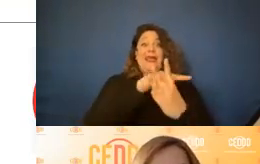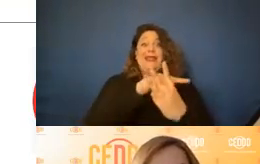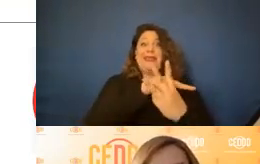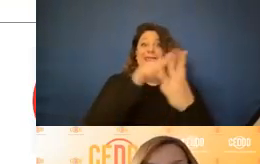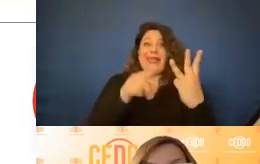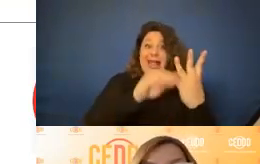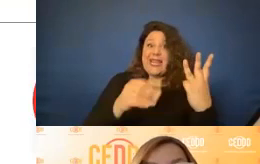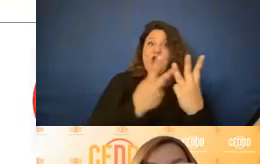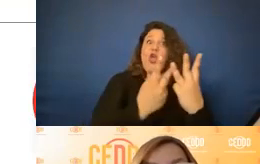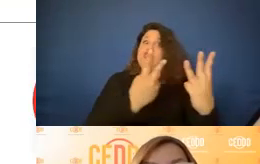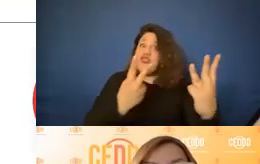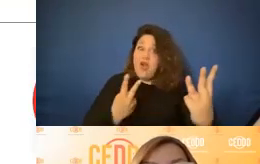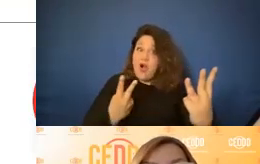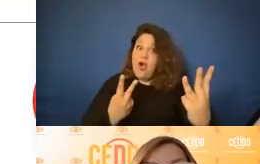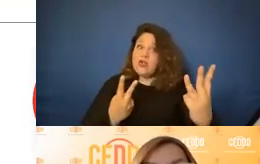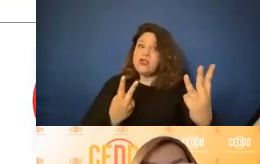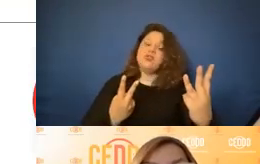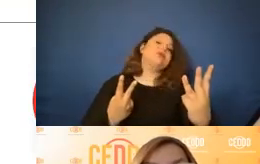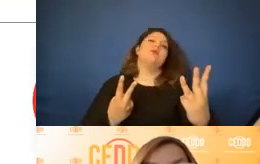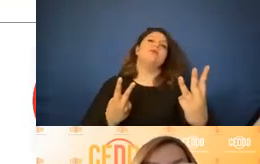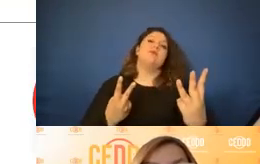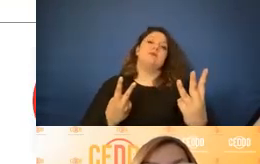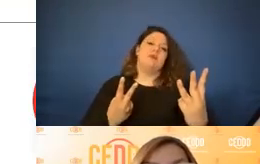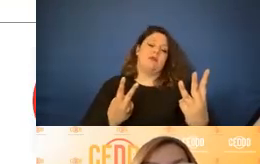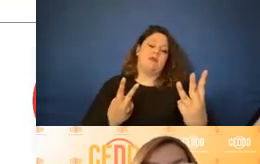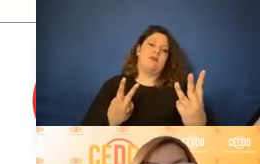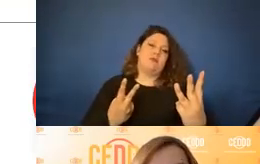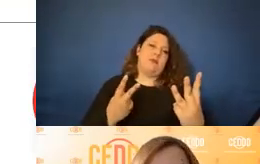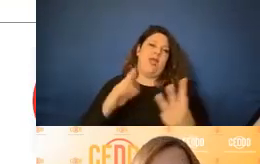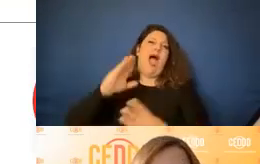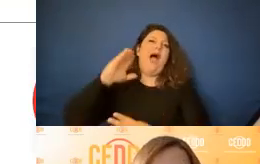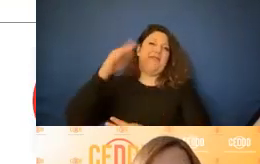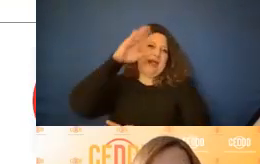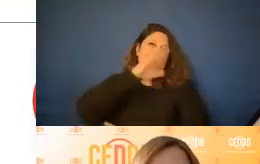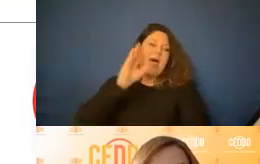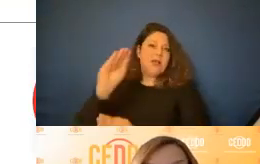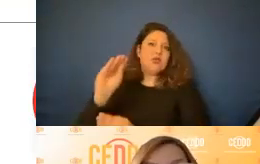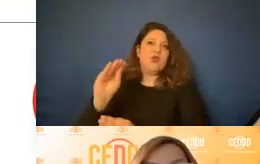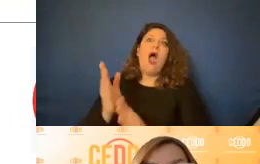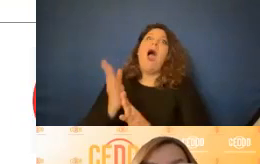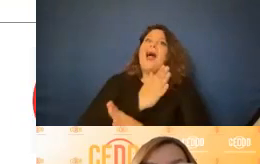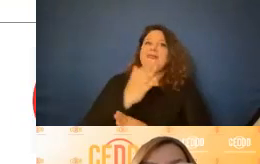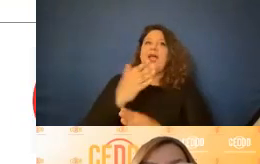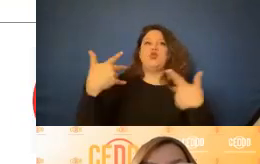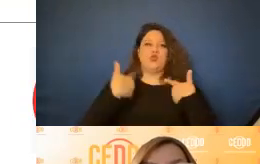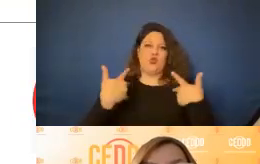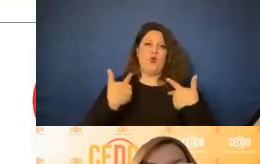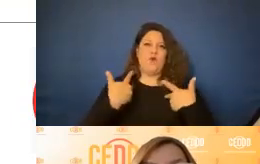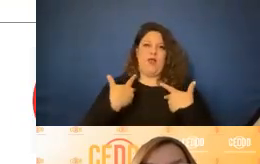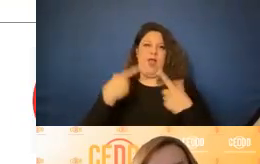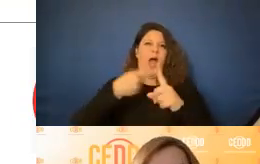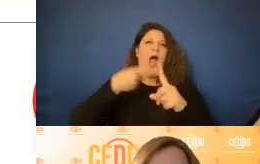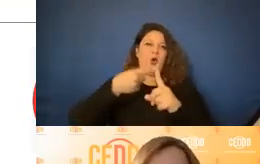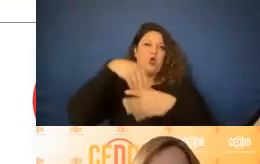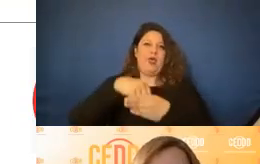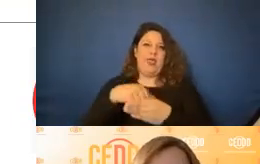víctimas de acoso también en los centros educativos y sin que nadie alrededor se haya dado cuenta de ello, ¿no? Y también existe la otra vertiente,